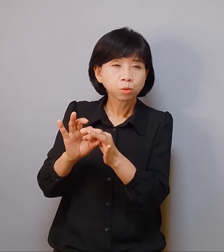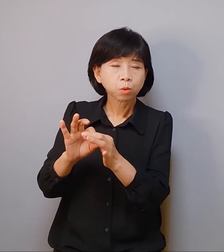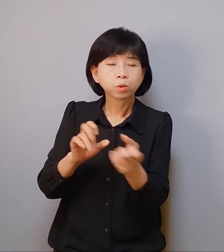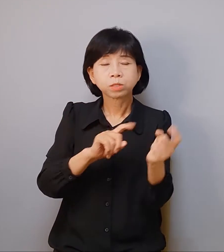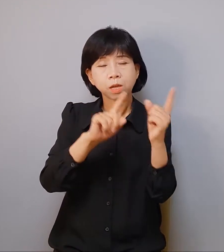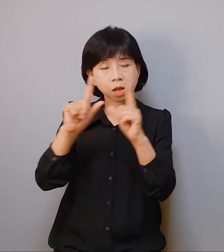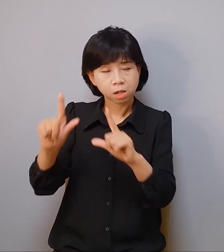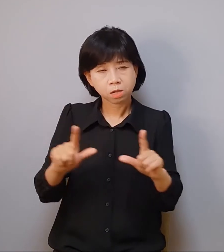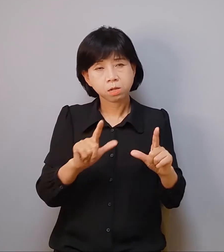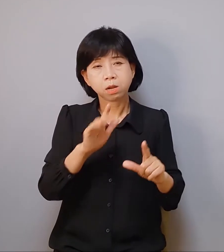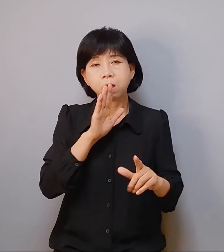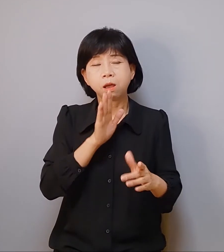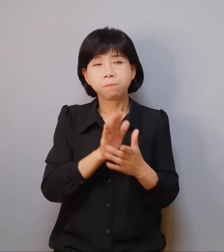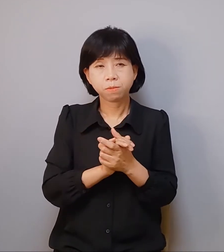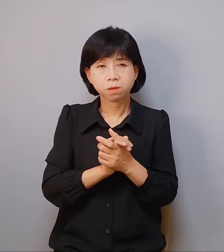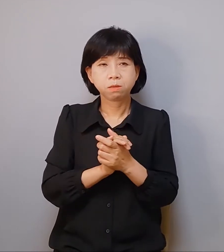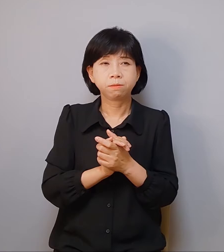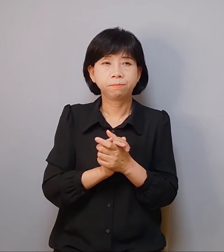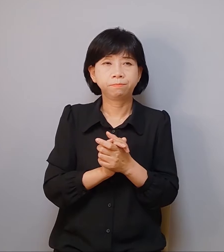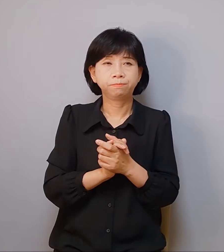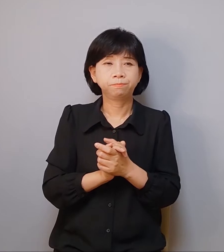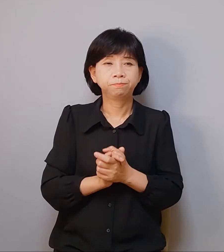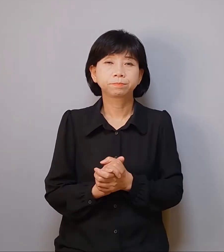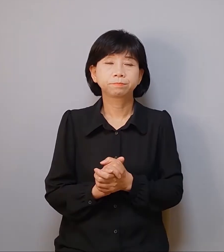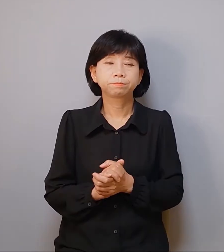살리라. 아멘.